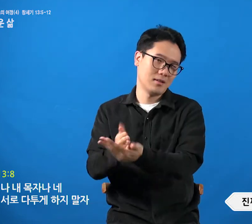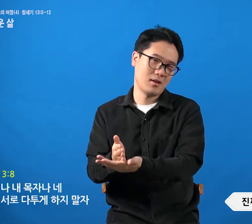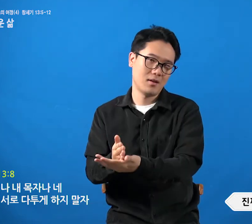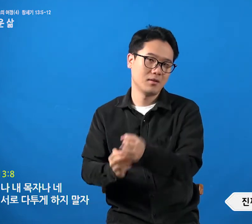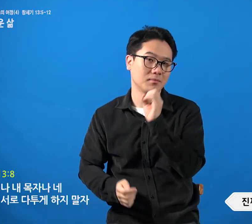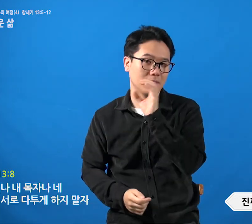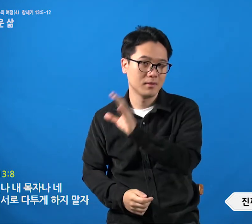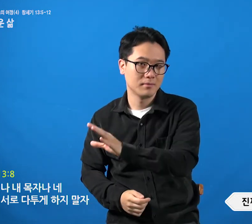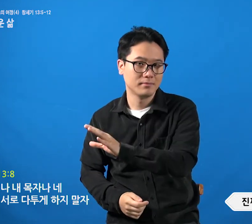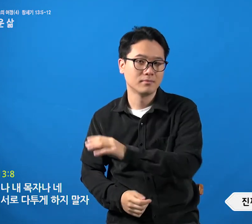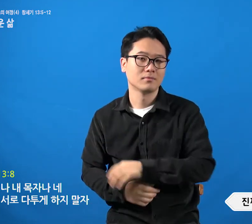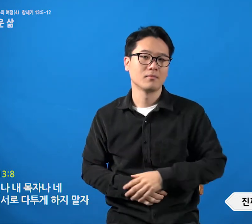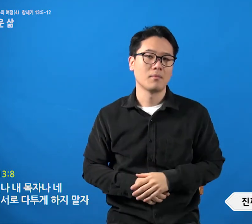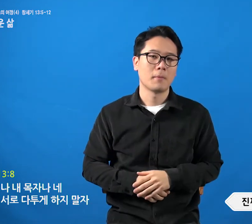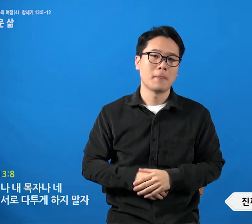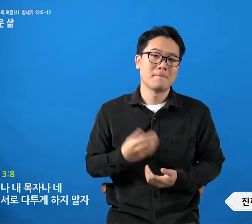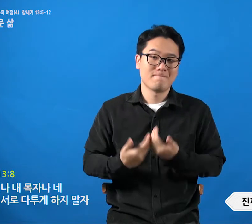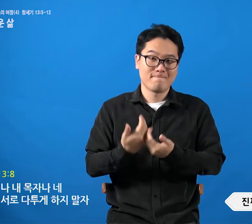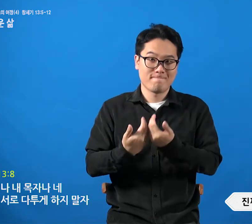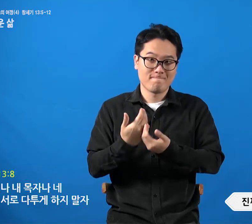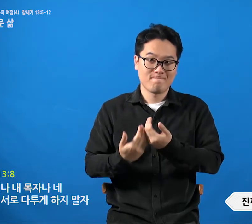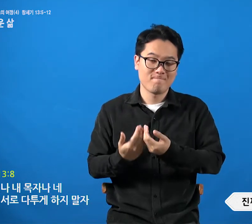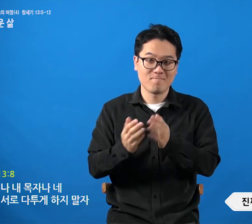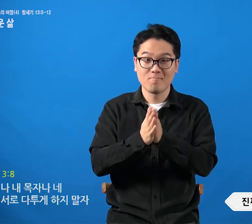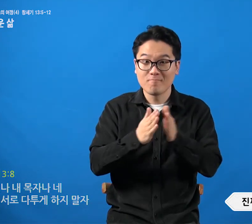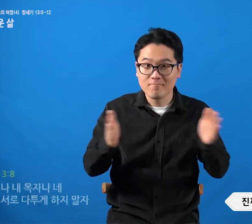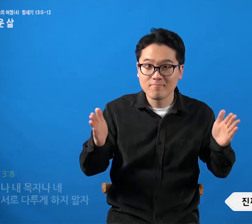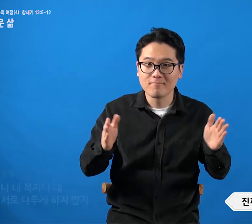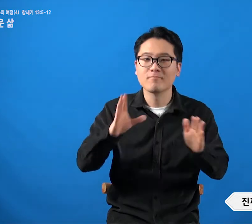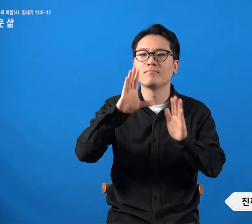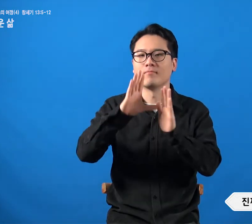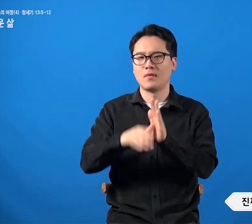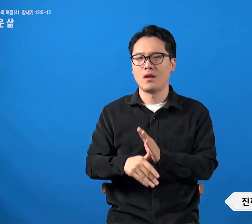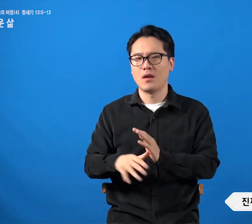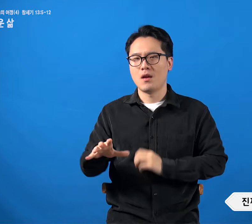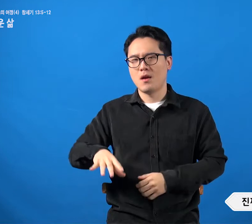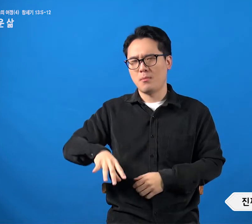갈등의 문제가 시작되었습니다. 제일 먼저